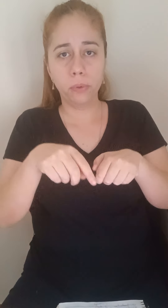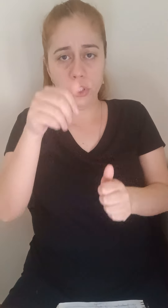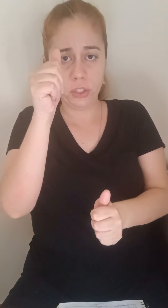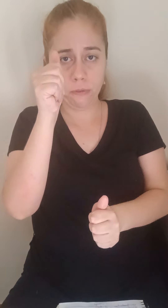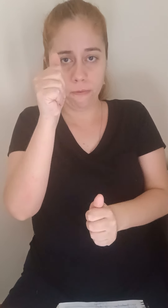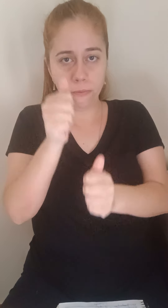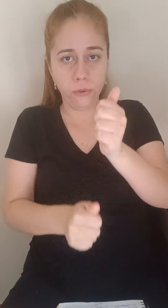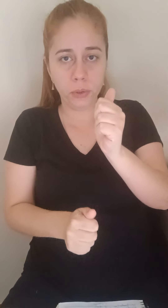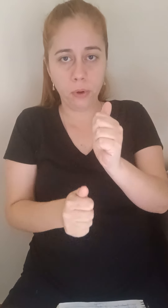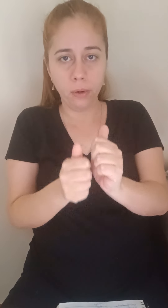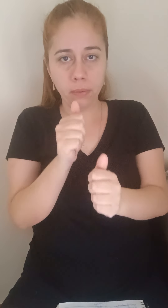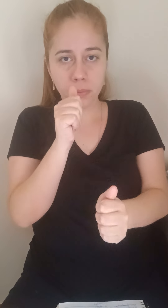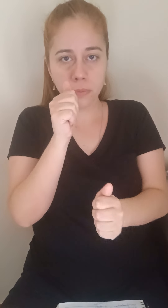campo de futebol